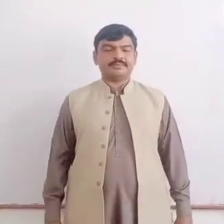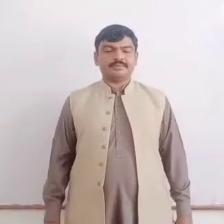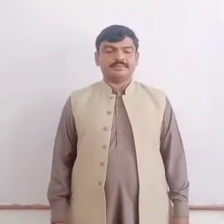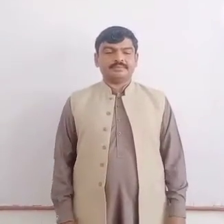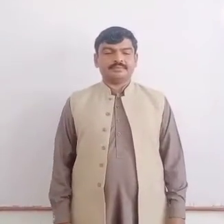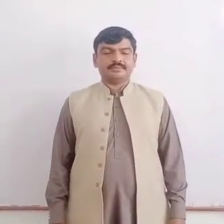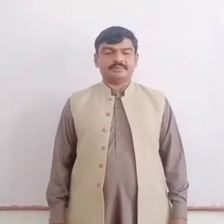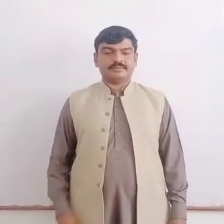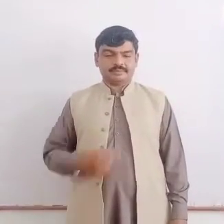खैमा,